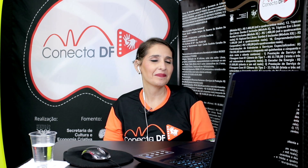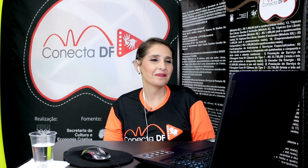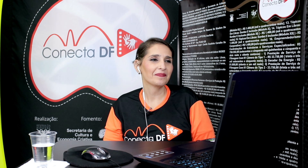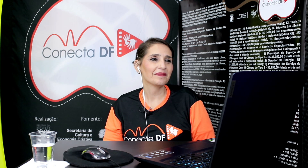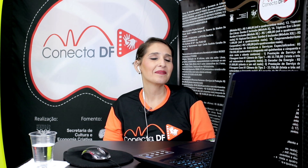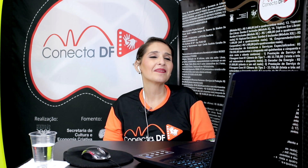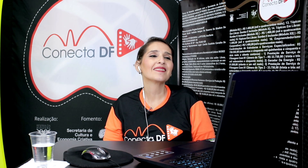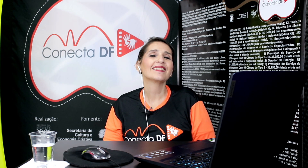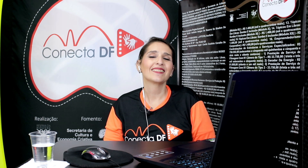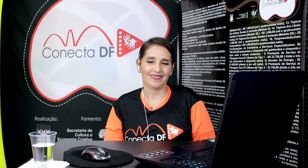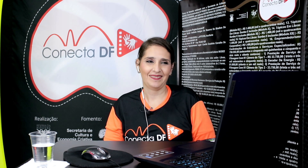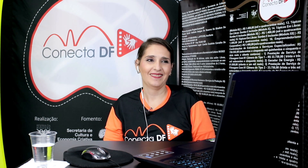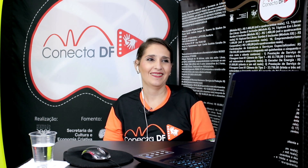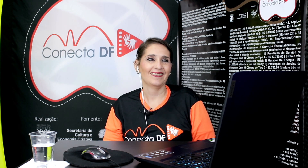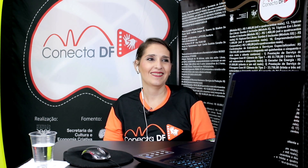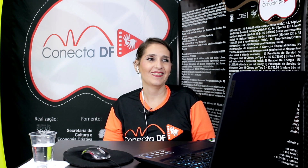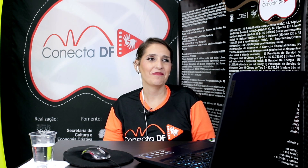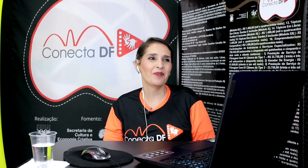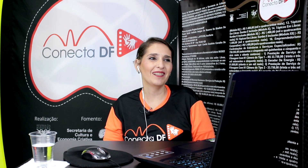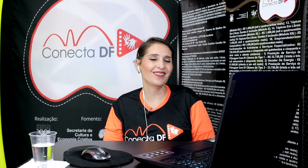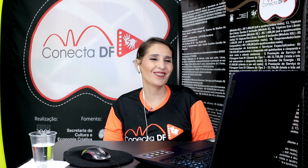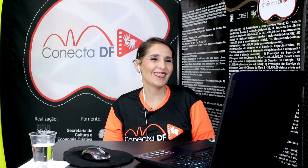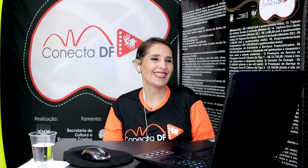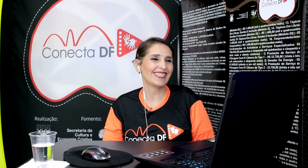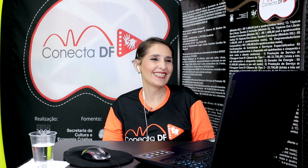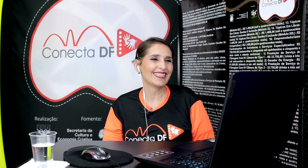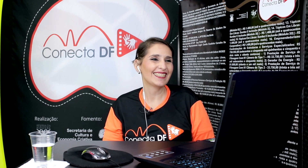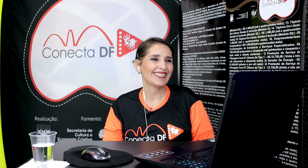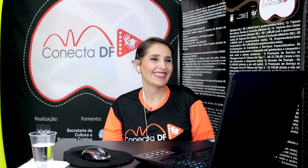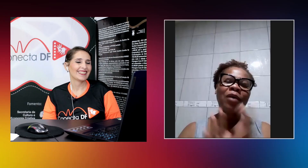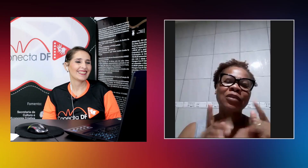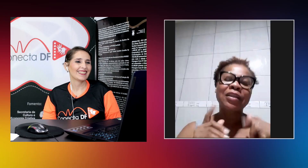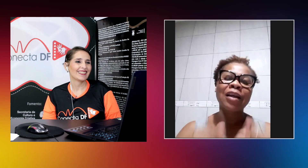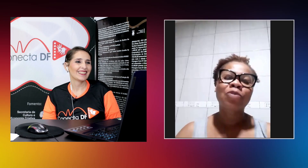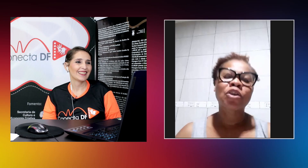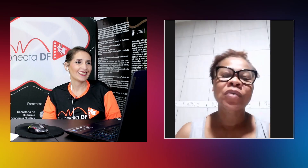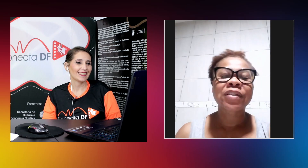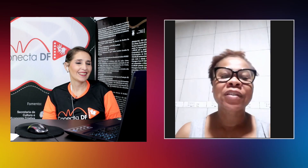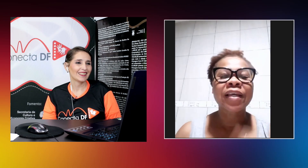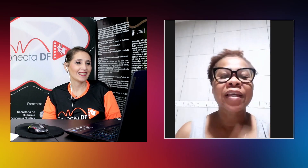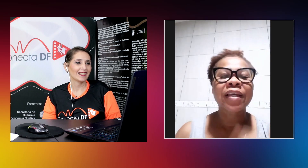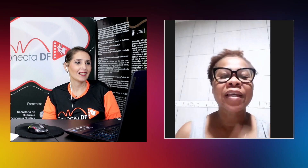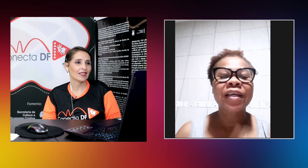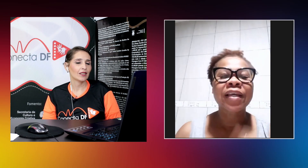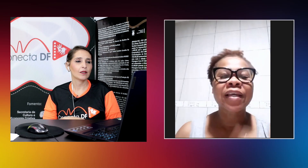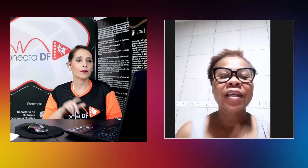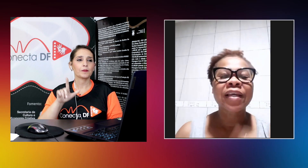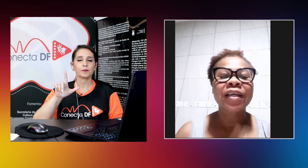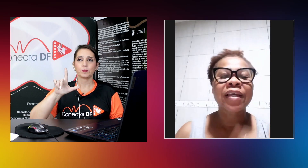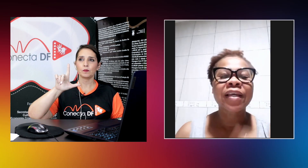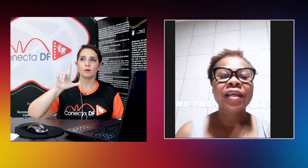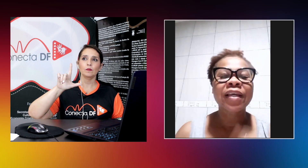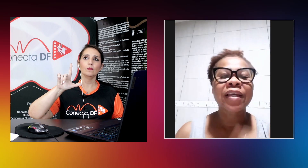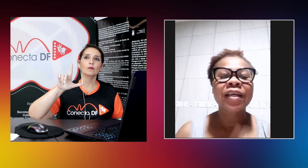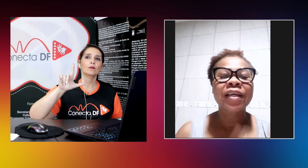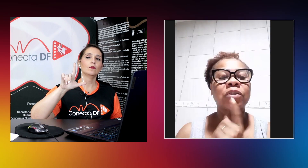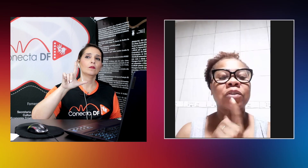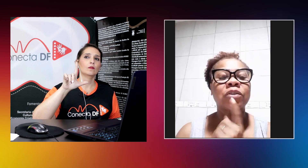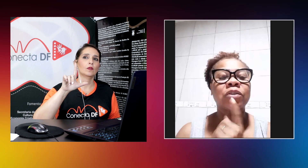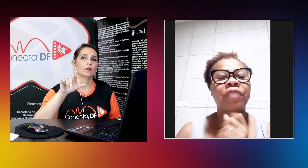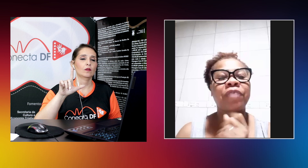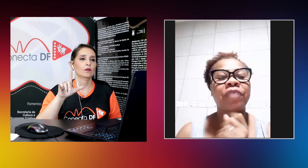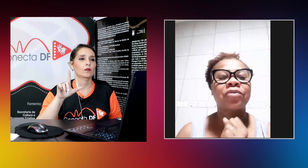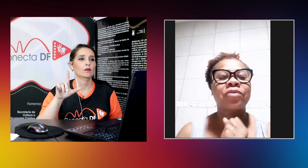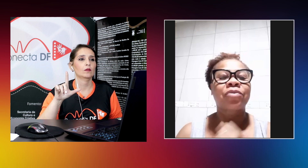Pois então, boa noite. Boa noite. Qual é o sinal de conseguir? Porque o que a senhora passou